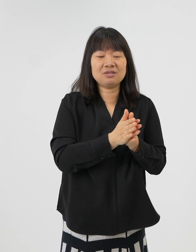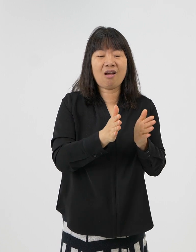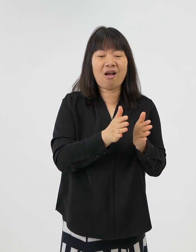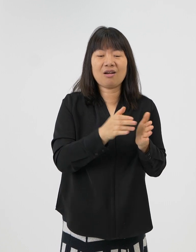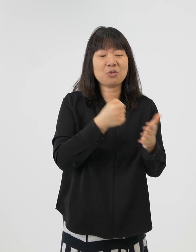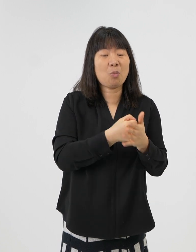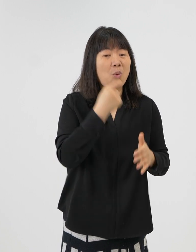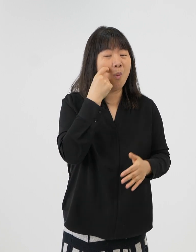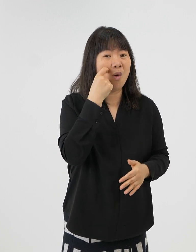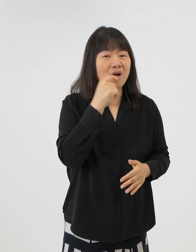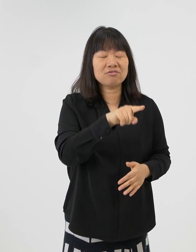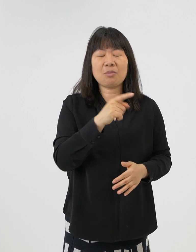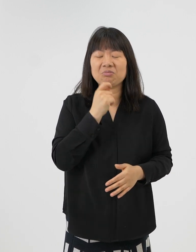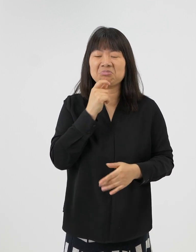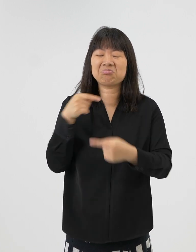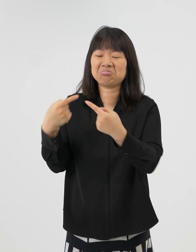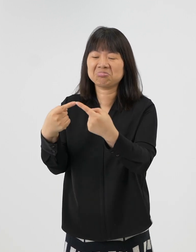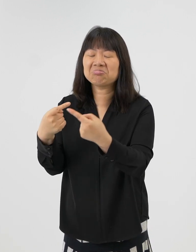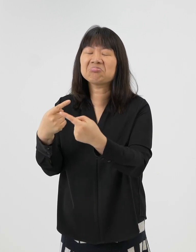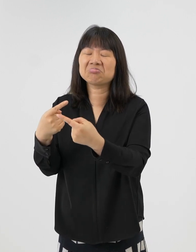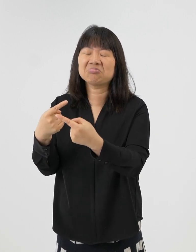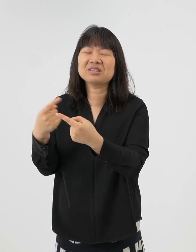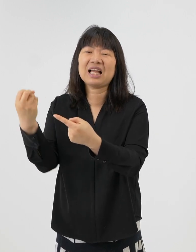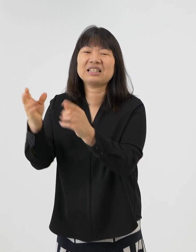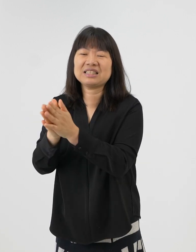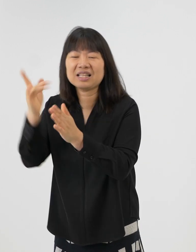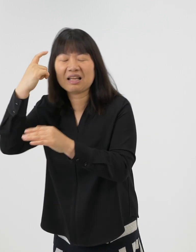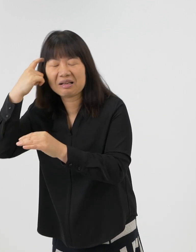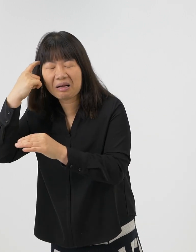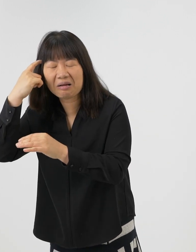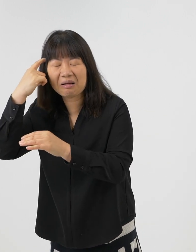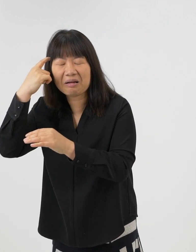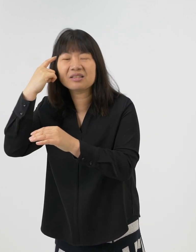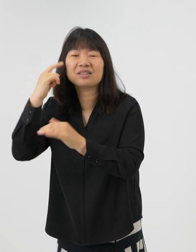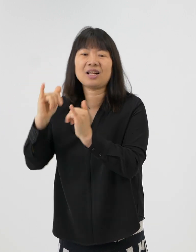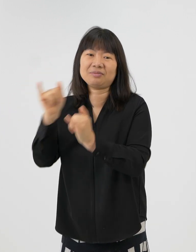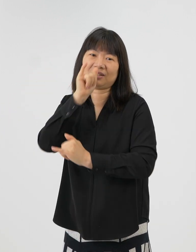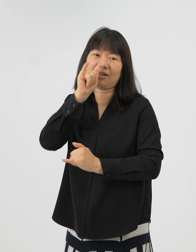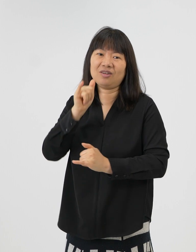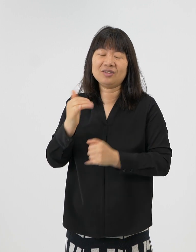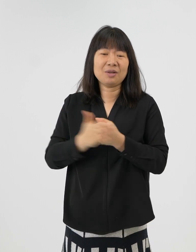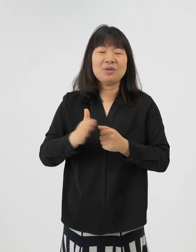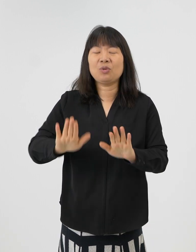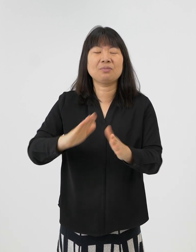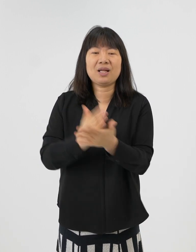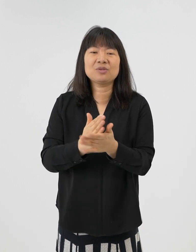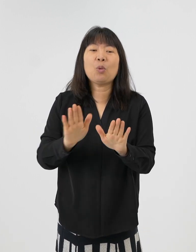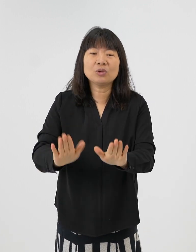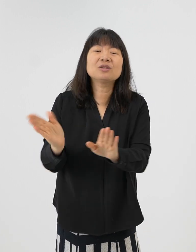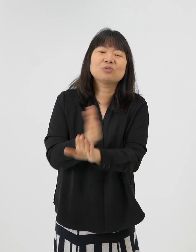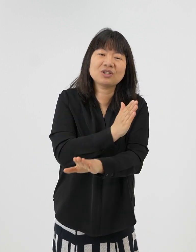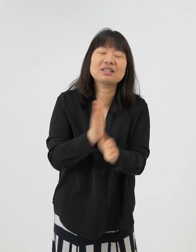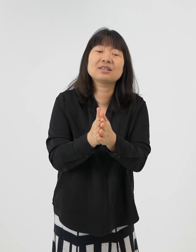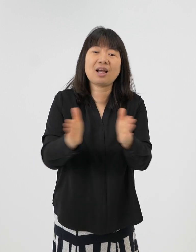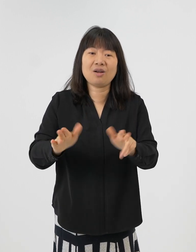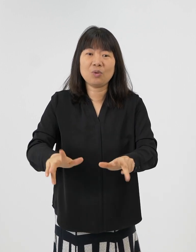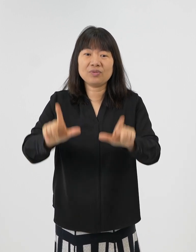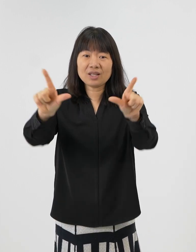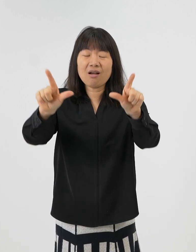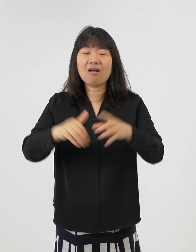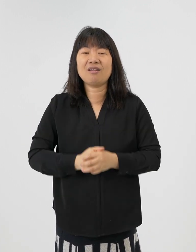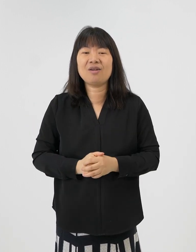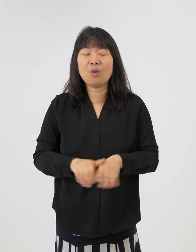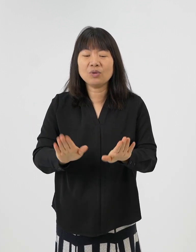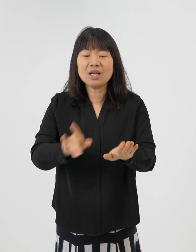구정까지 기다리지 말고 바로 오늘부터 그래서 아예 금년에 이런 결심을 하고 내가